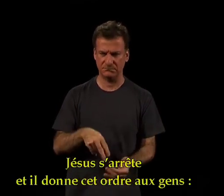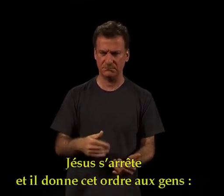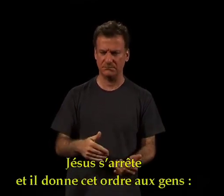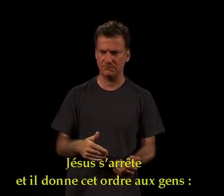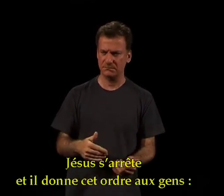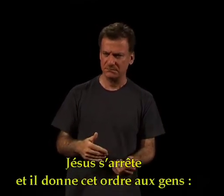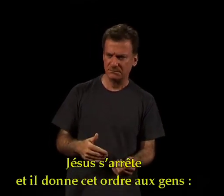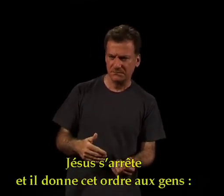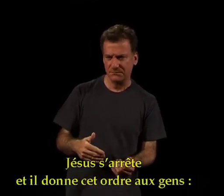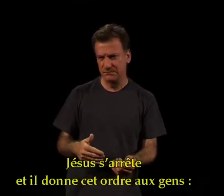'arrête et il donne cet ordre aux gens.